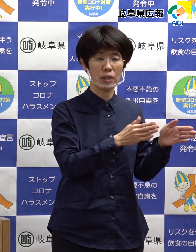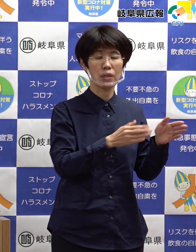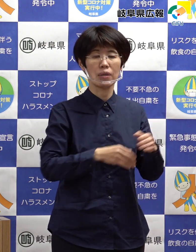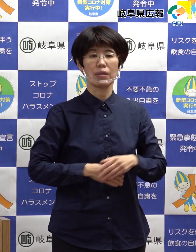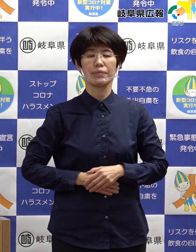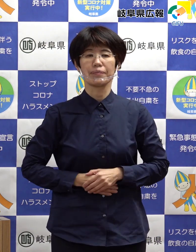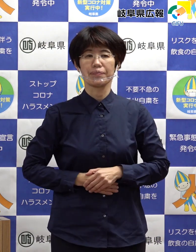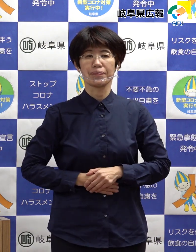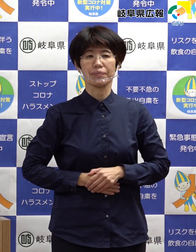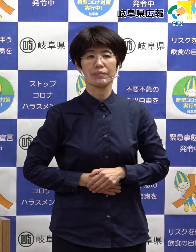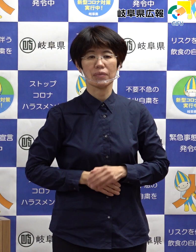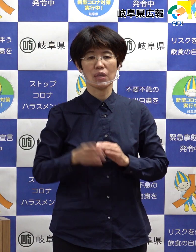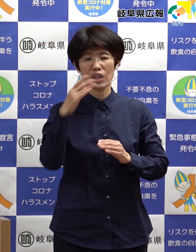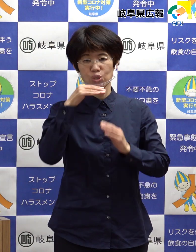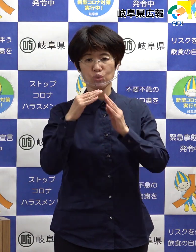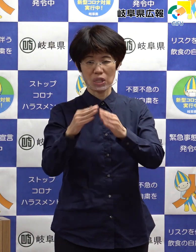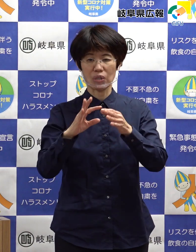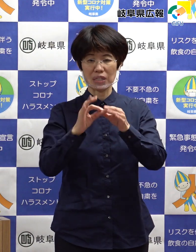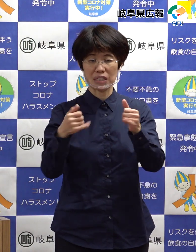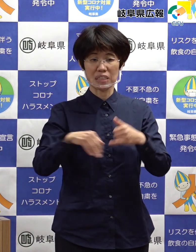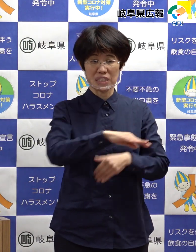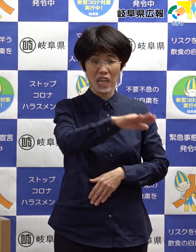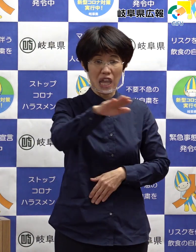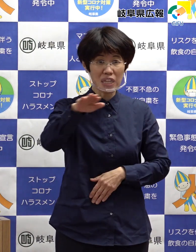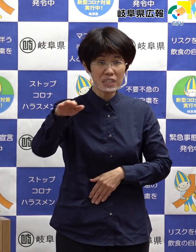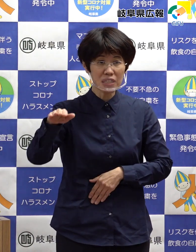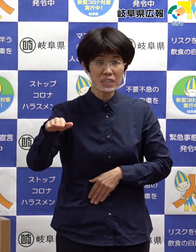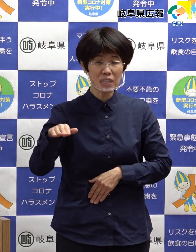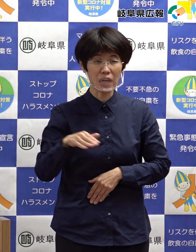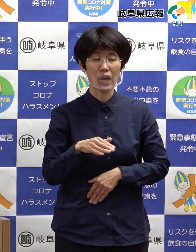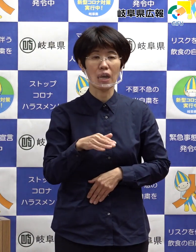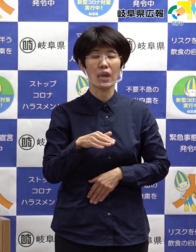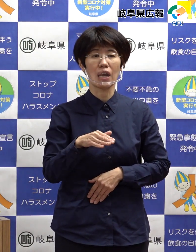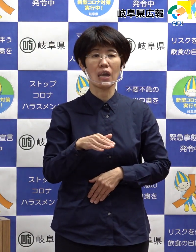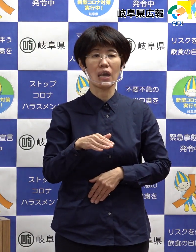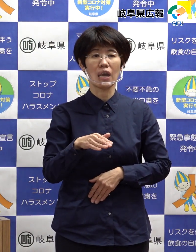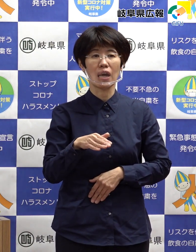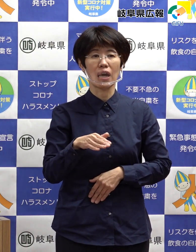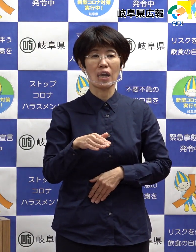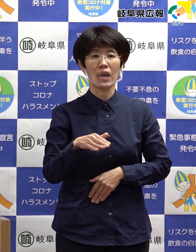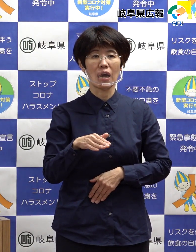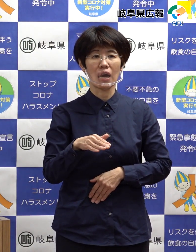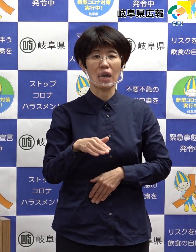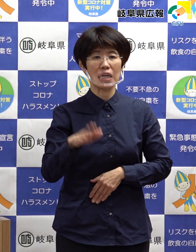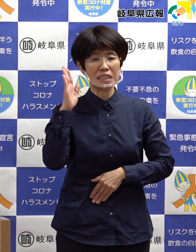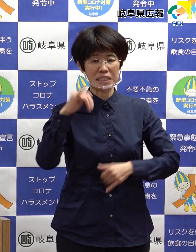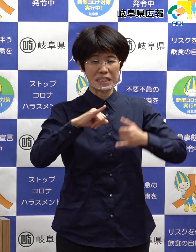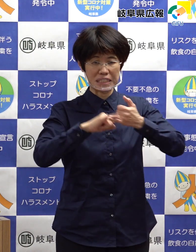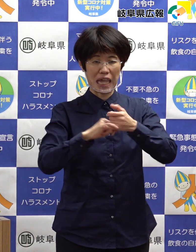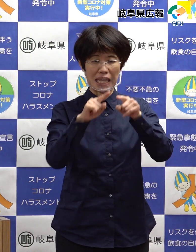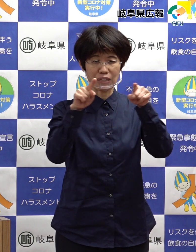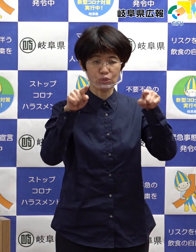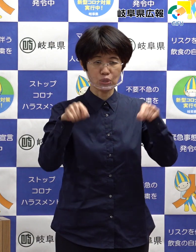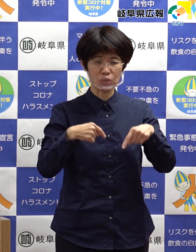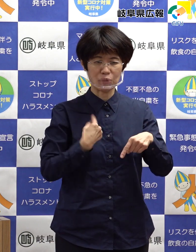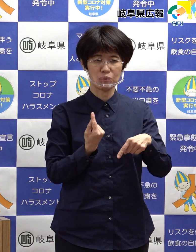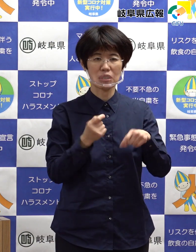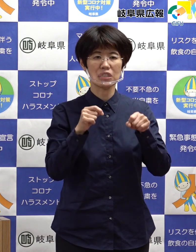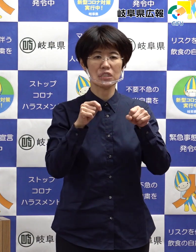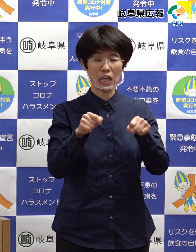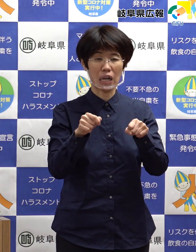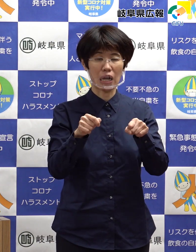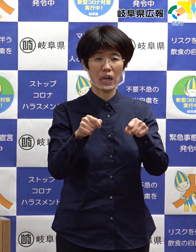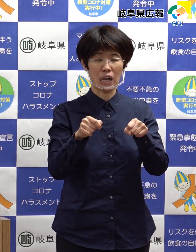ね、旧社の関係者全員から、一種のこう誓約書というんですかね、そういう自分たちがそうい